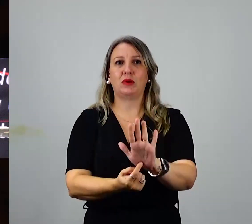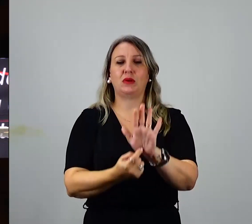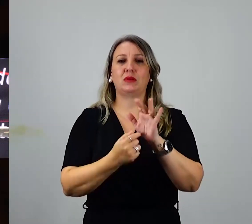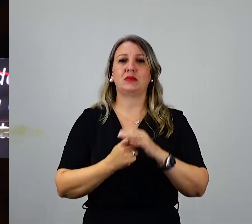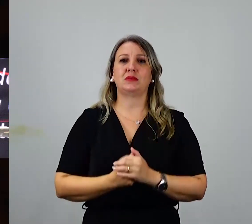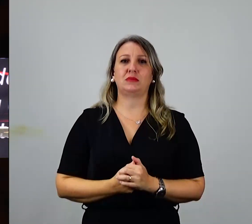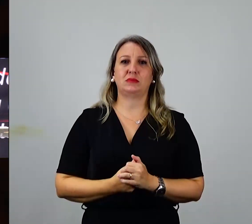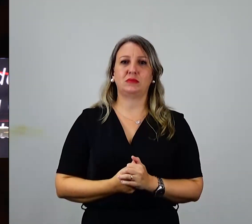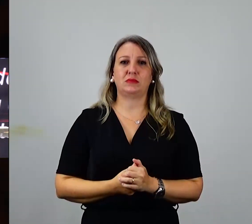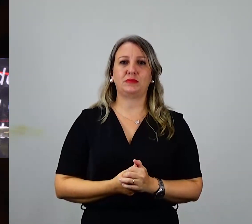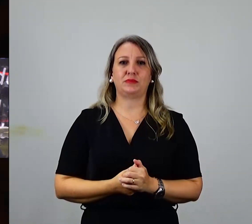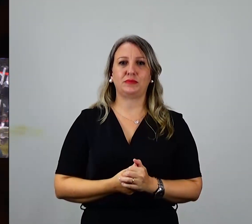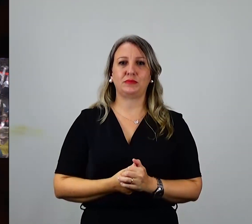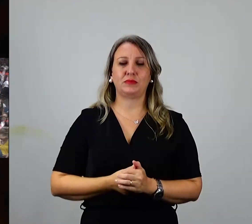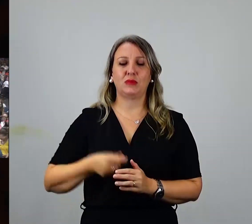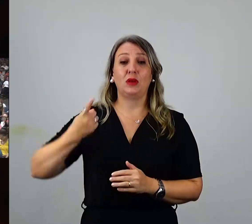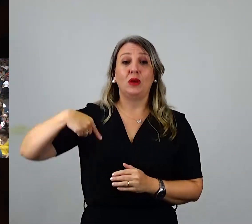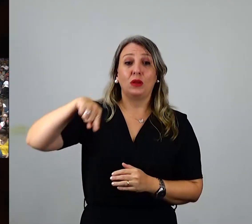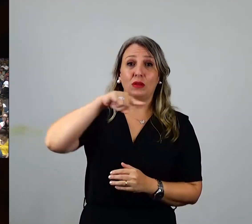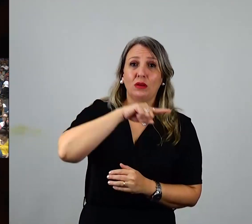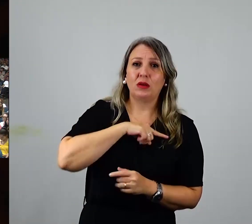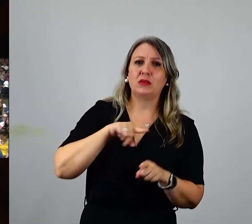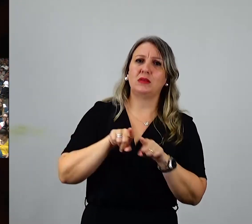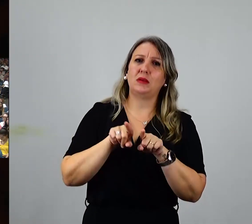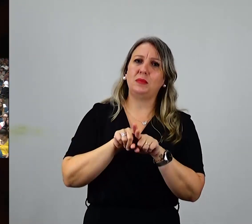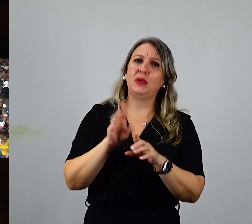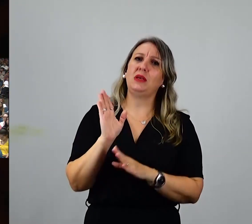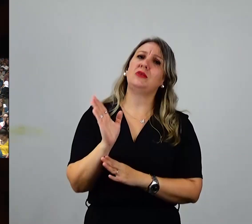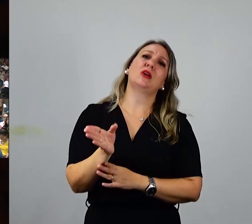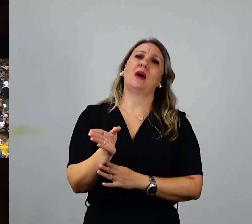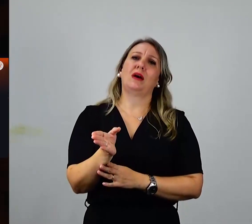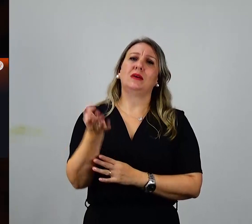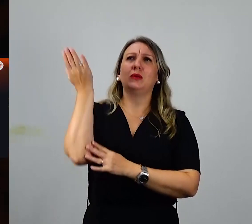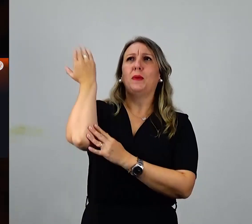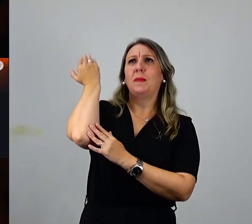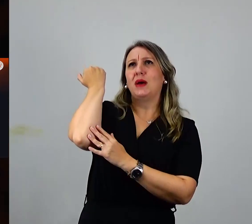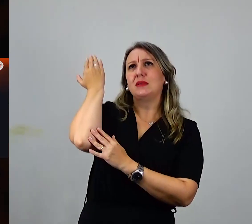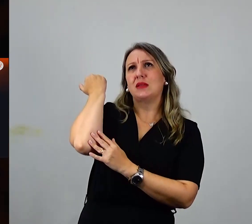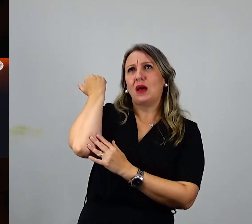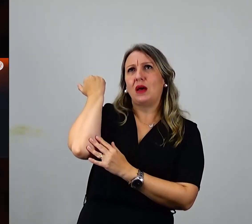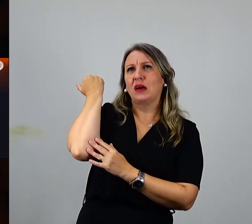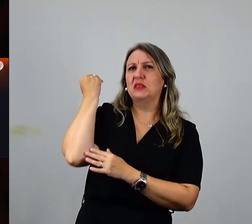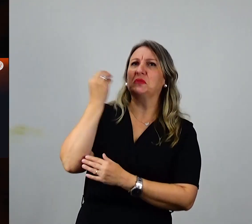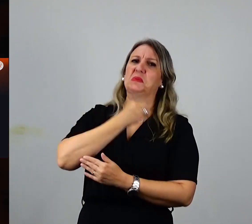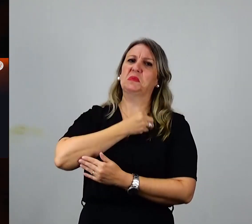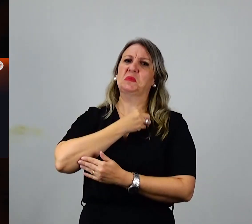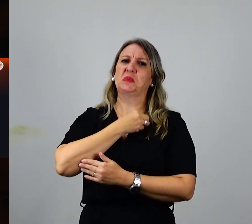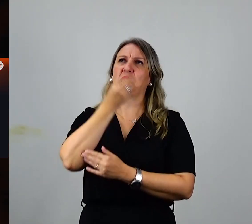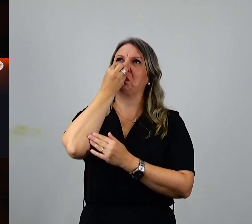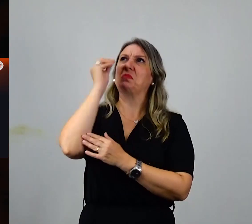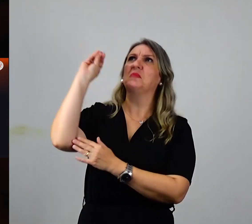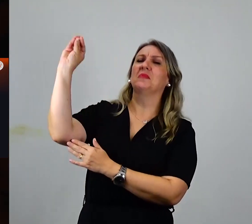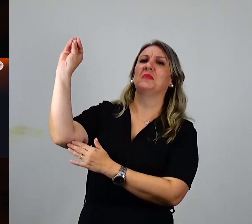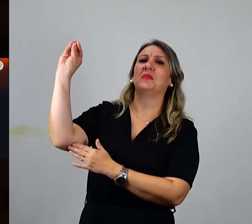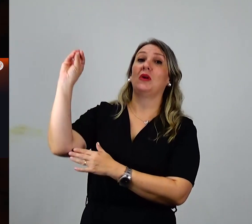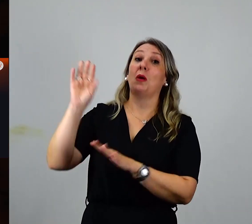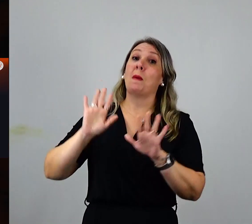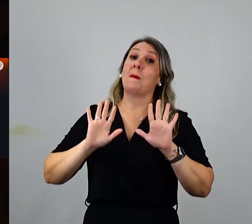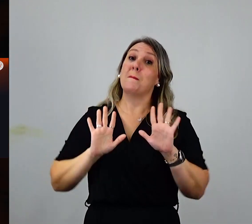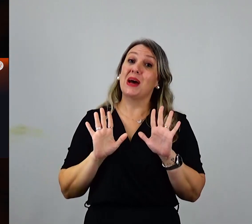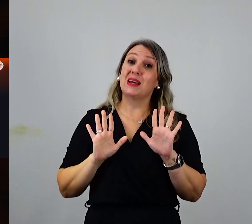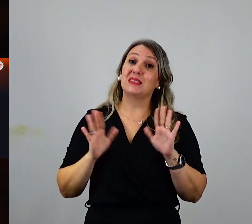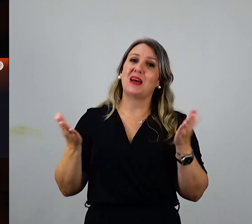no passado, quando viviam nelas. Agora, porém, abandonem igualmente todas essas coisas: